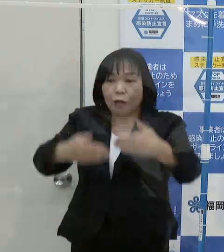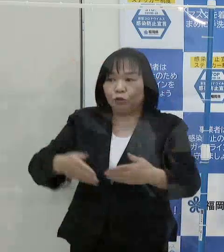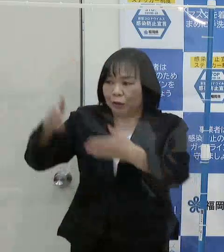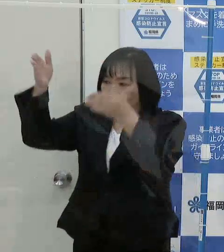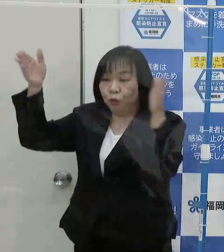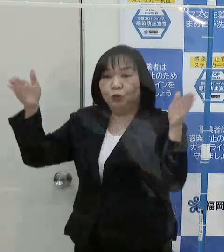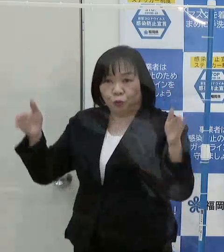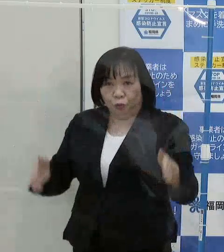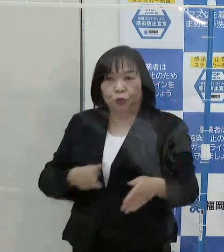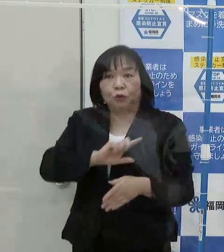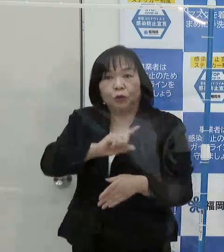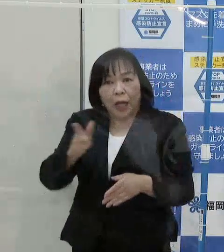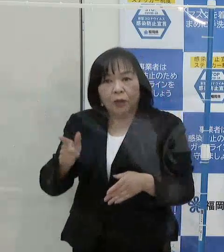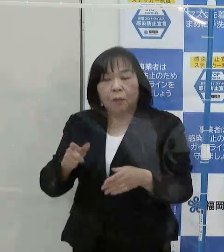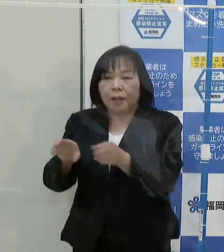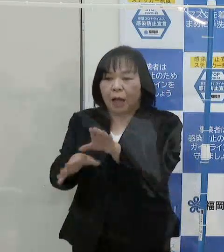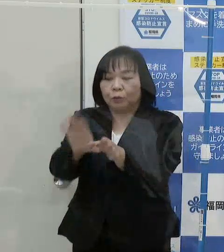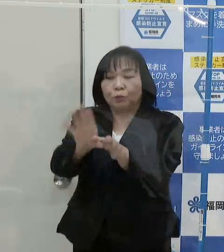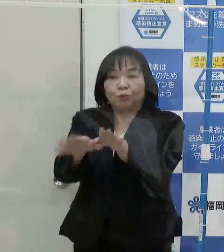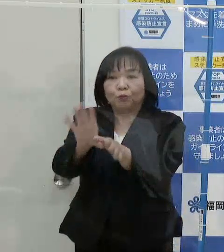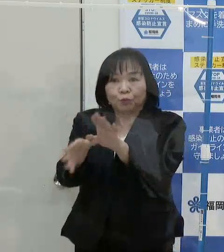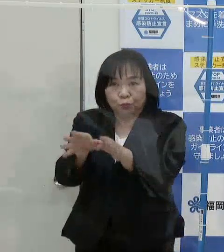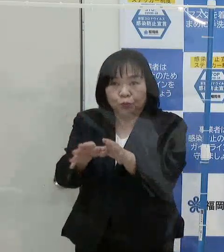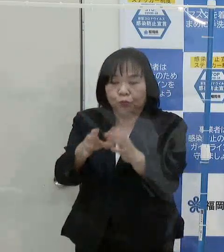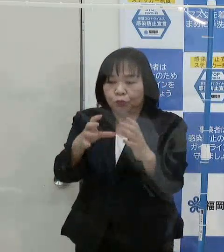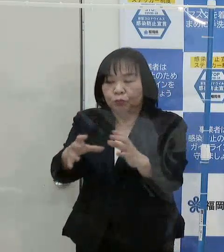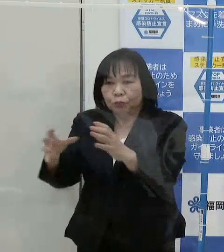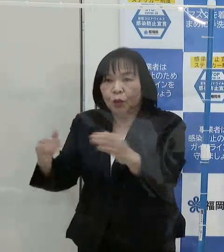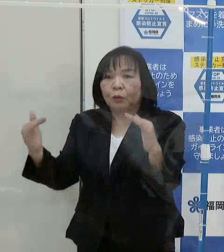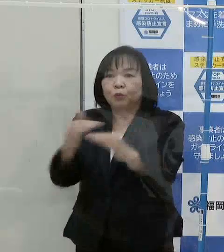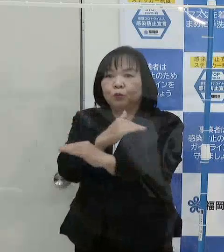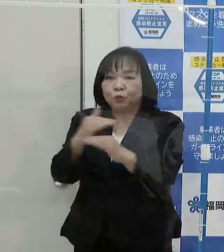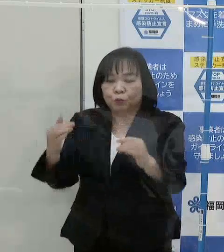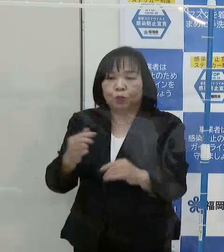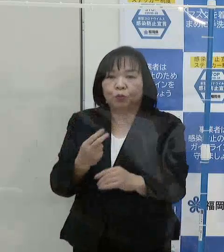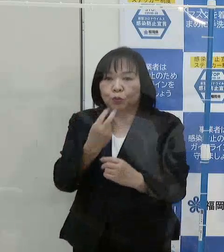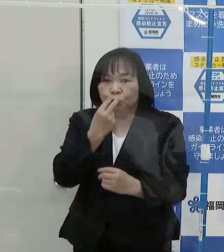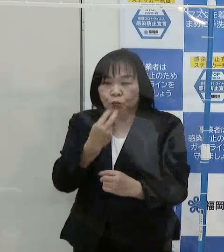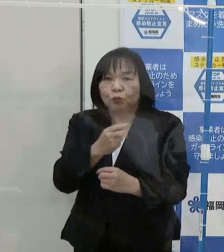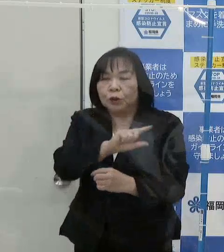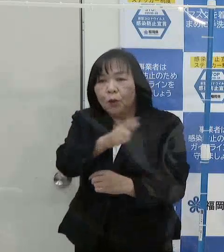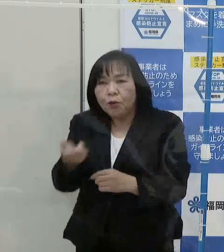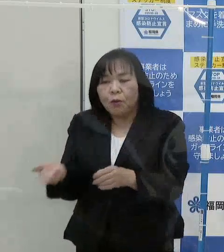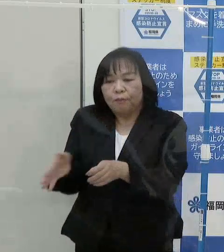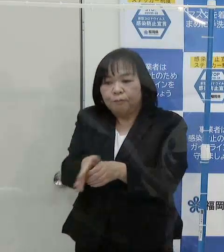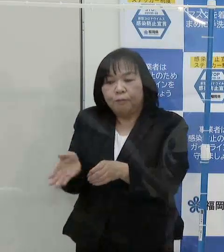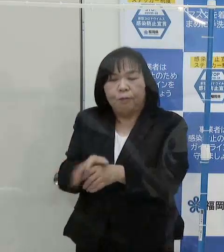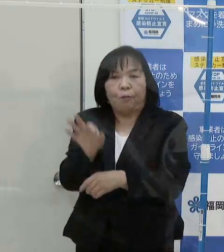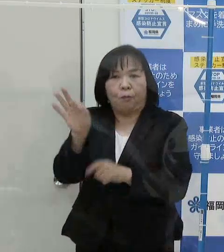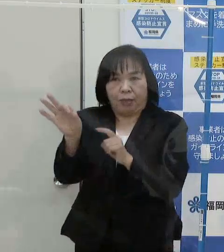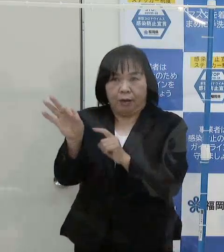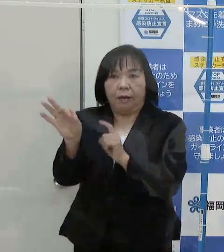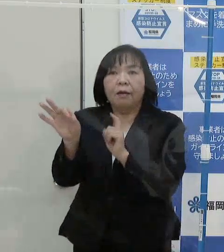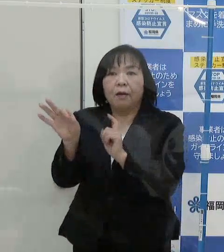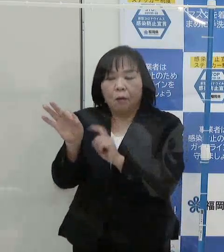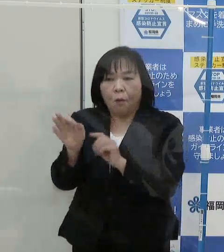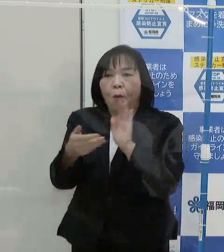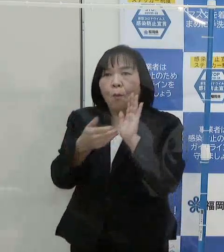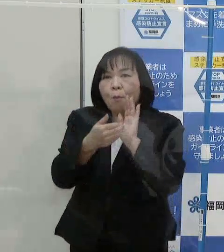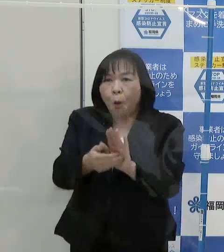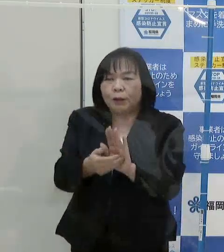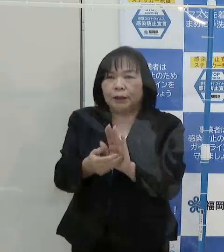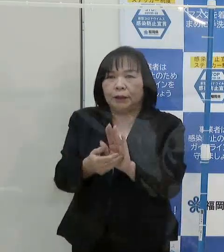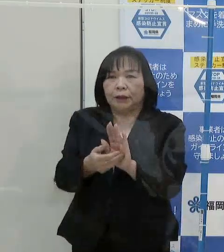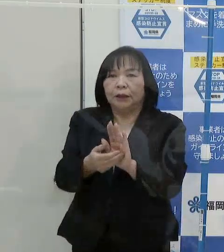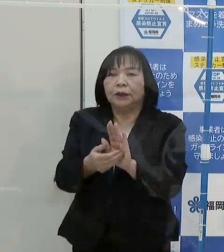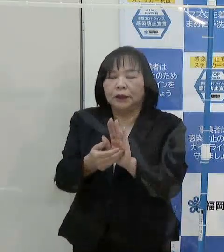あるいはサーキュレーターとか空気清浄機、そういったものを入れて、防止対策を